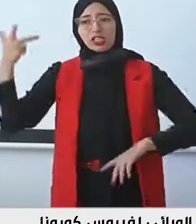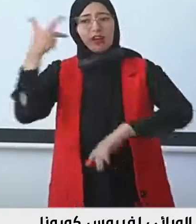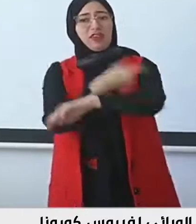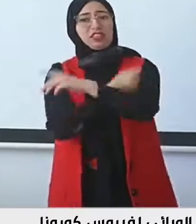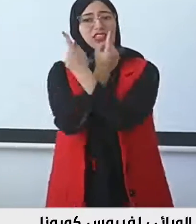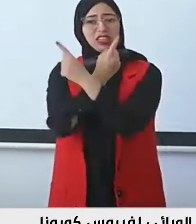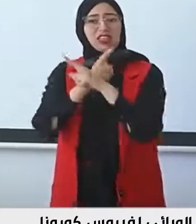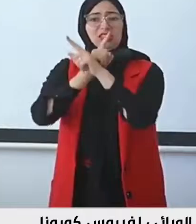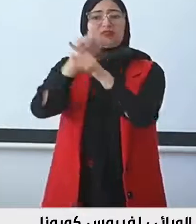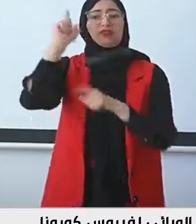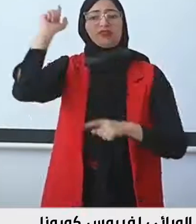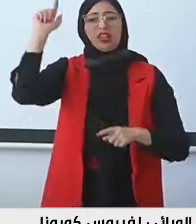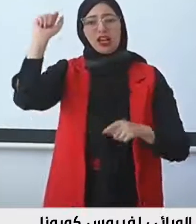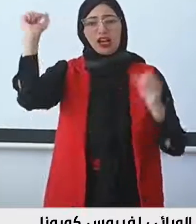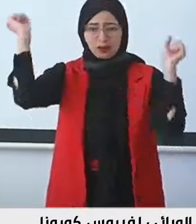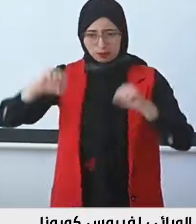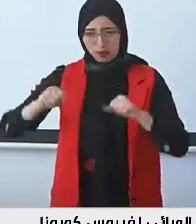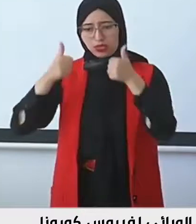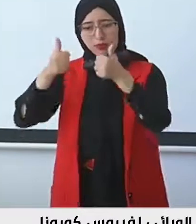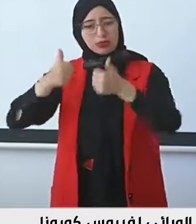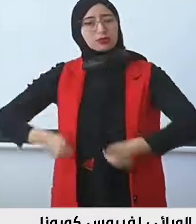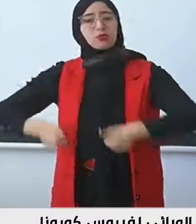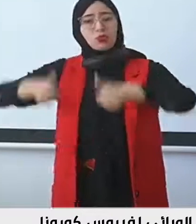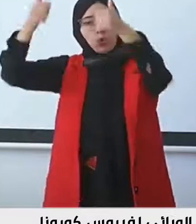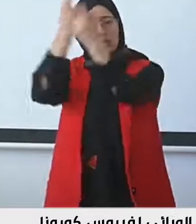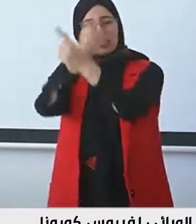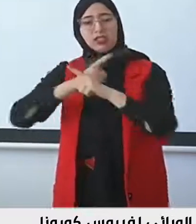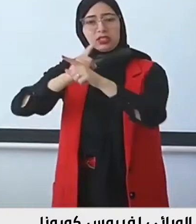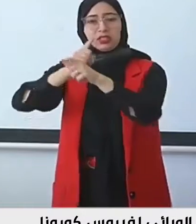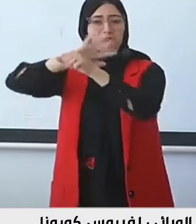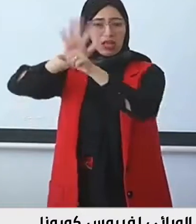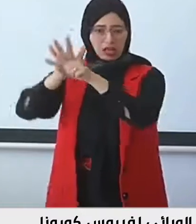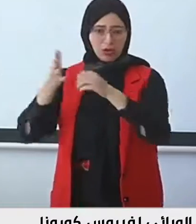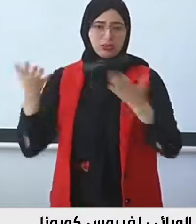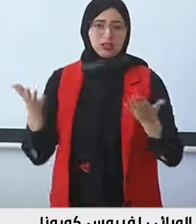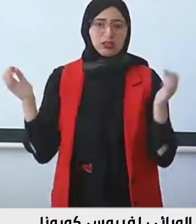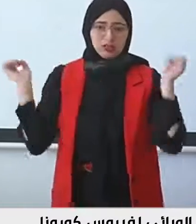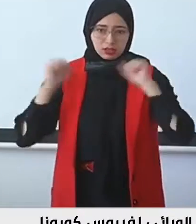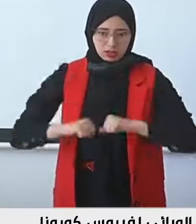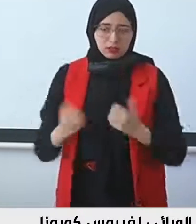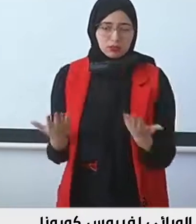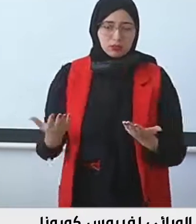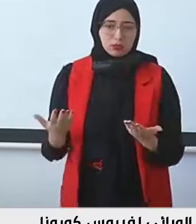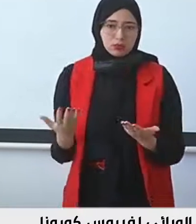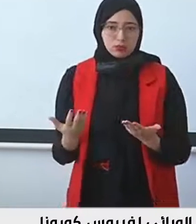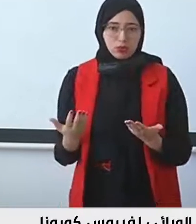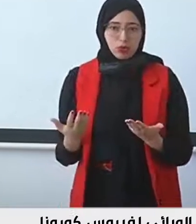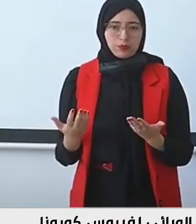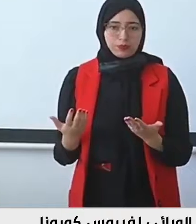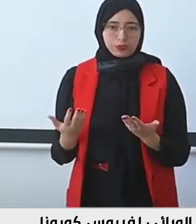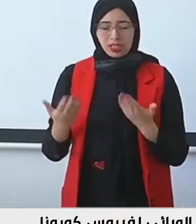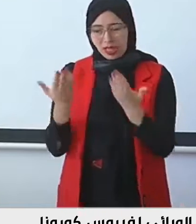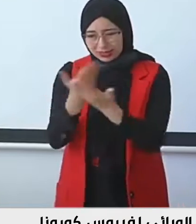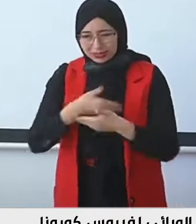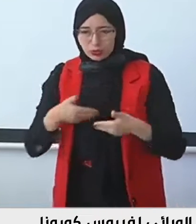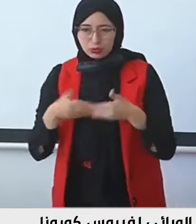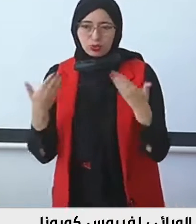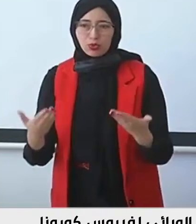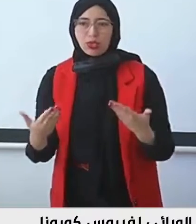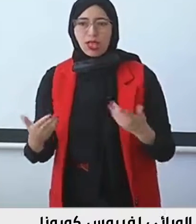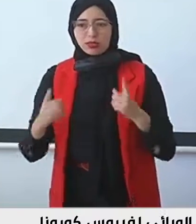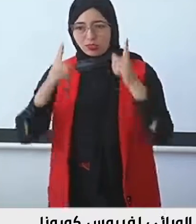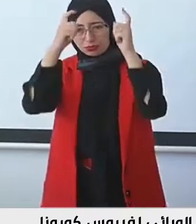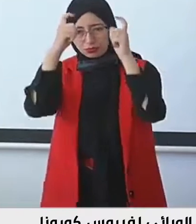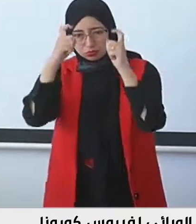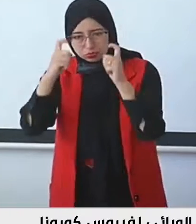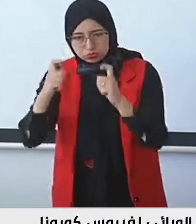موجود عندنا تلقيح ناجع يجب يعاوننا على ان الحاله الوبائيه هذه